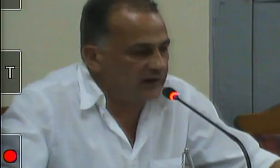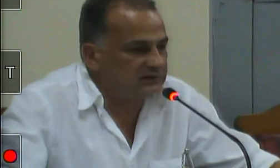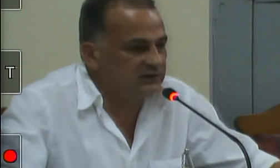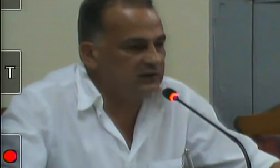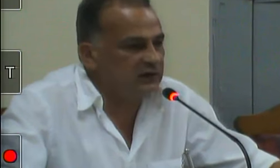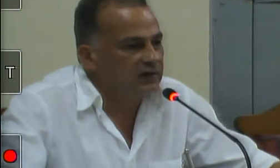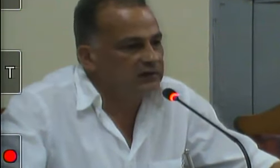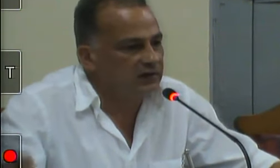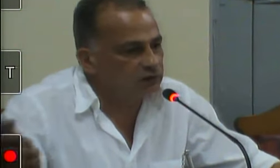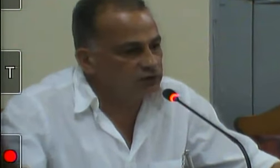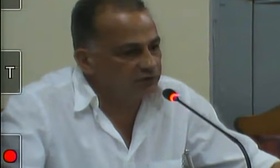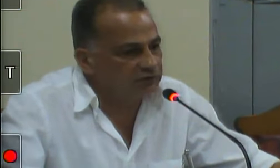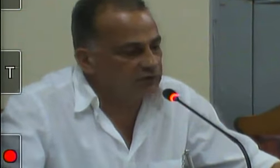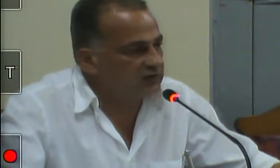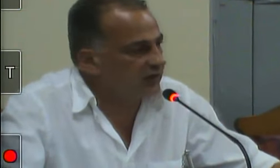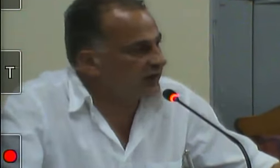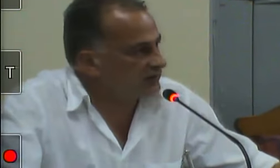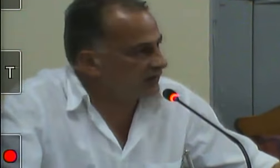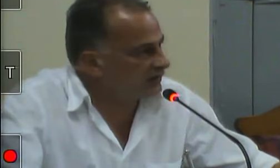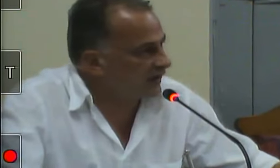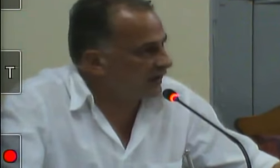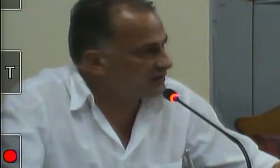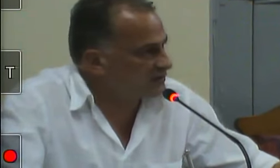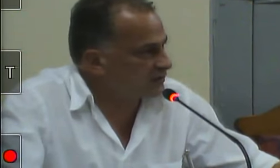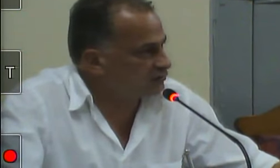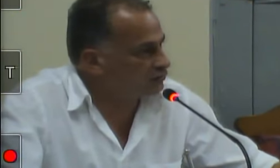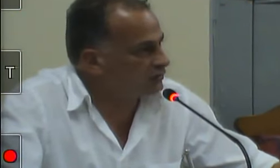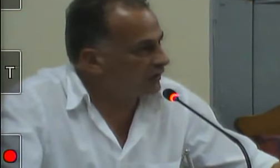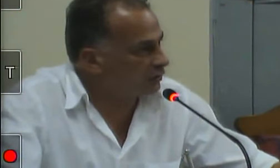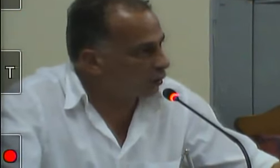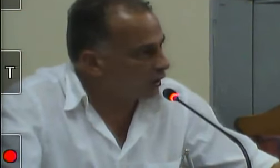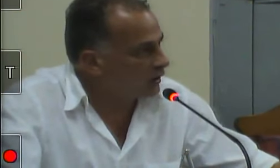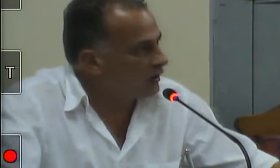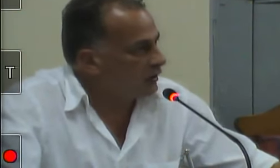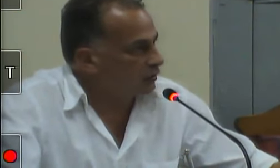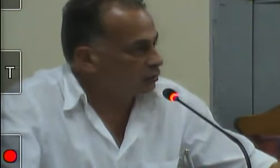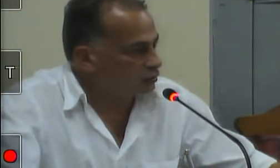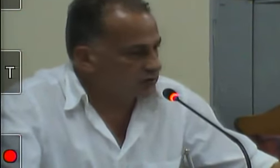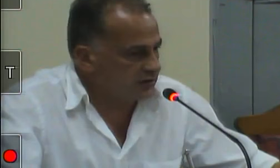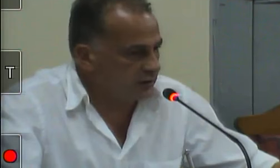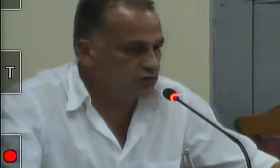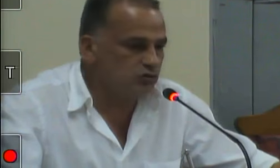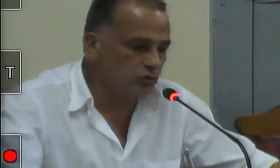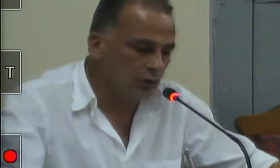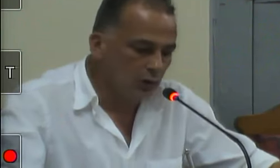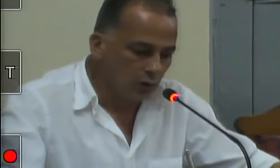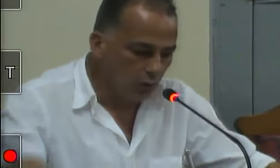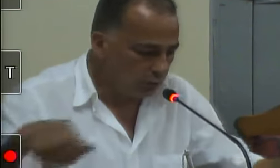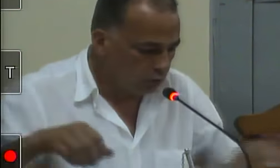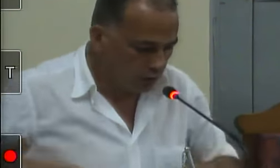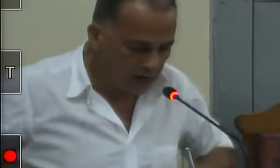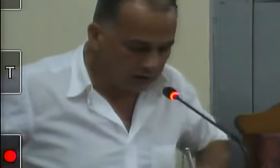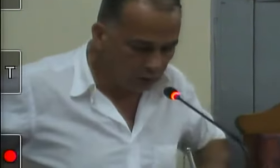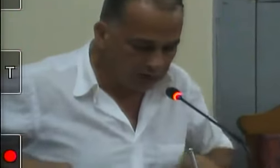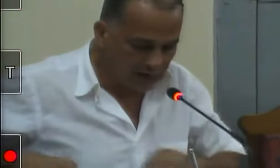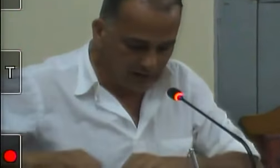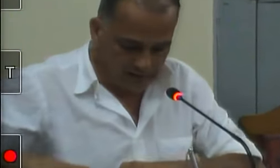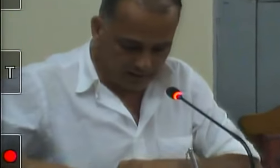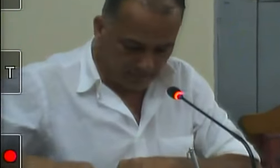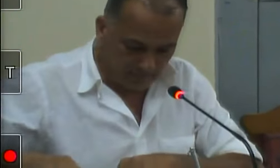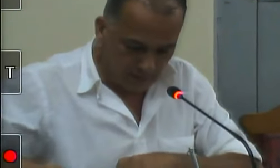à pasta, tanto o chefe das delegacias do interior, que é o doutor Celso, como